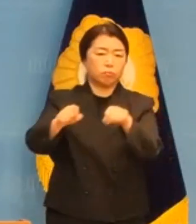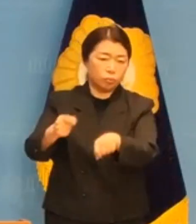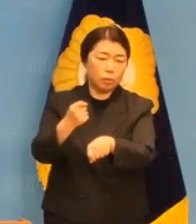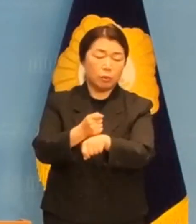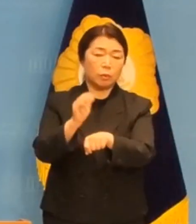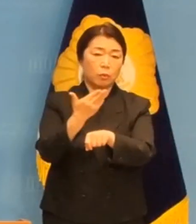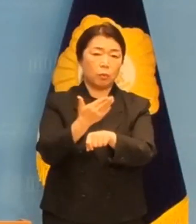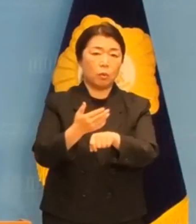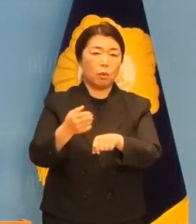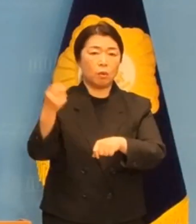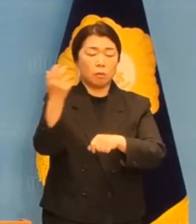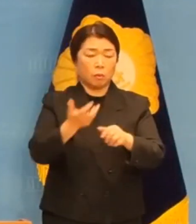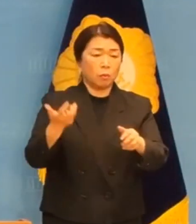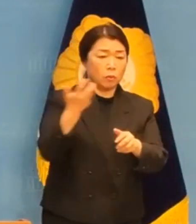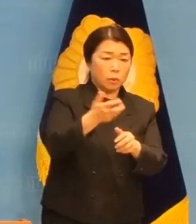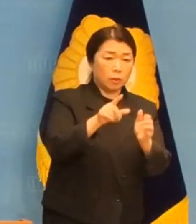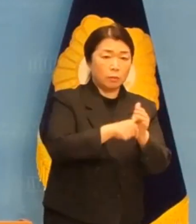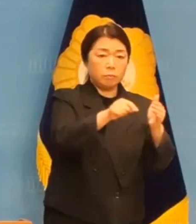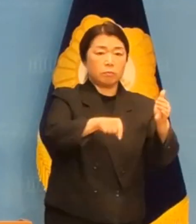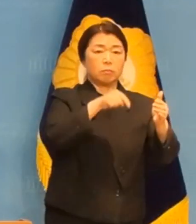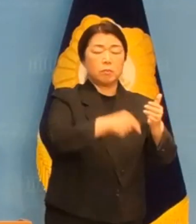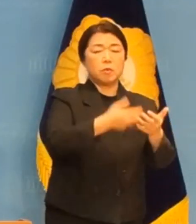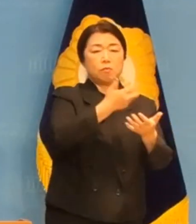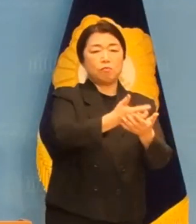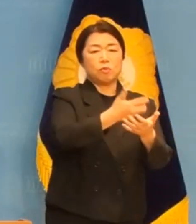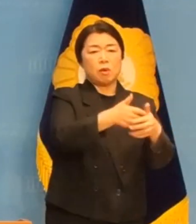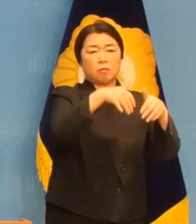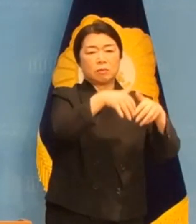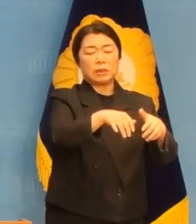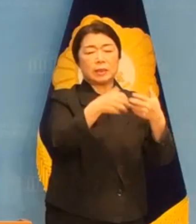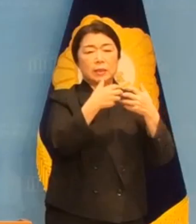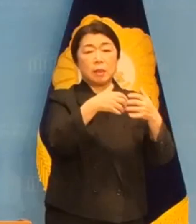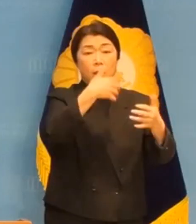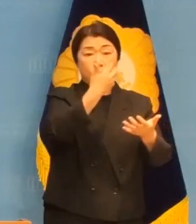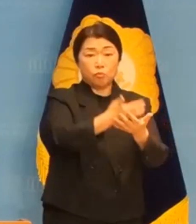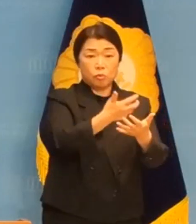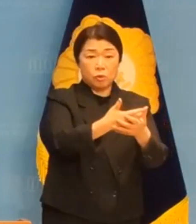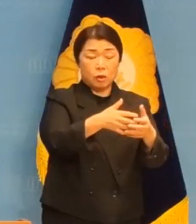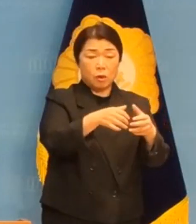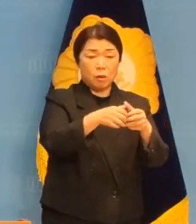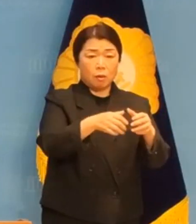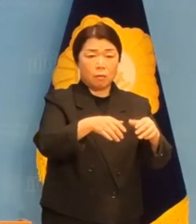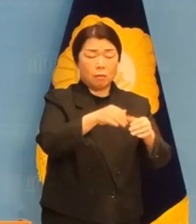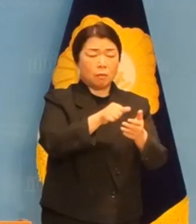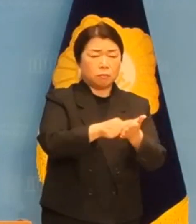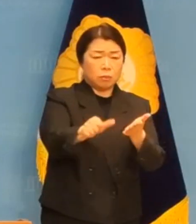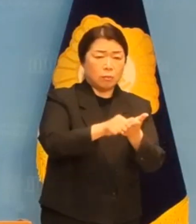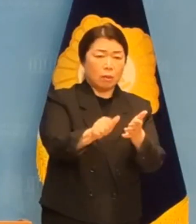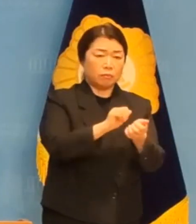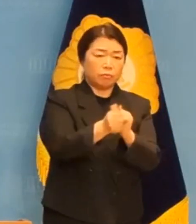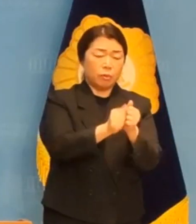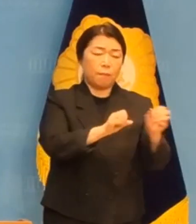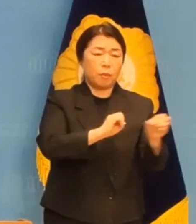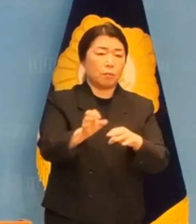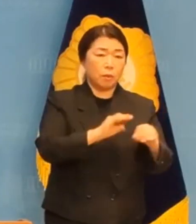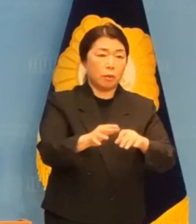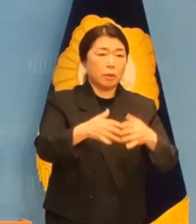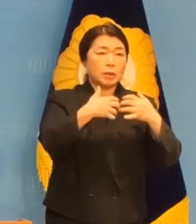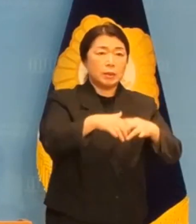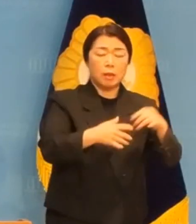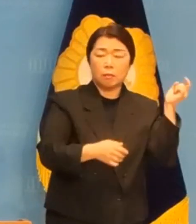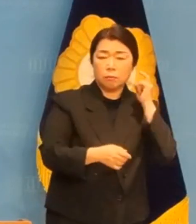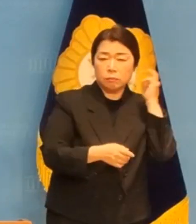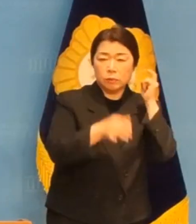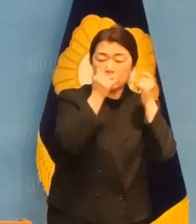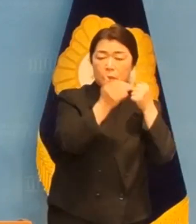도착 당시 내부에서 문서 파쇄기 작동음이 들렸다는 보도까지 나오면서 증거 인멸 의혹이